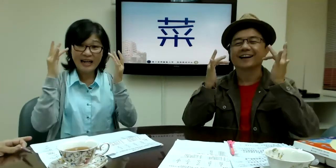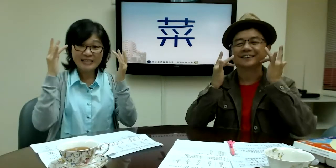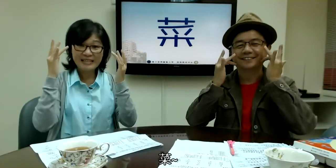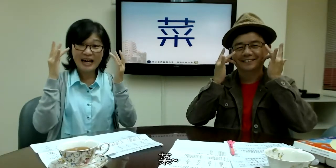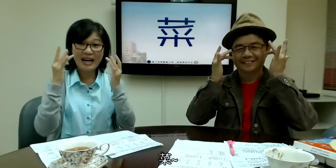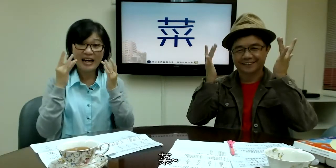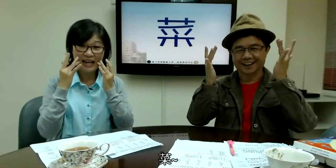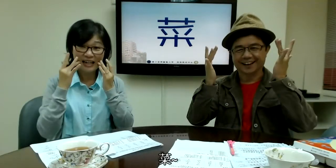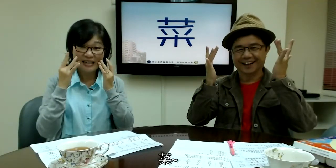菜，